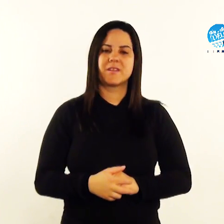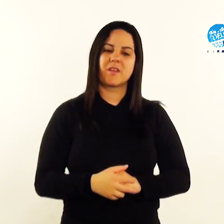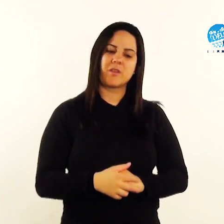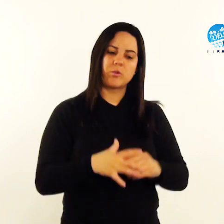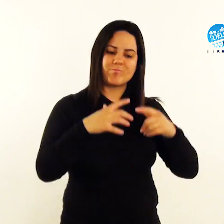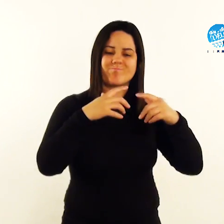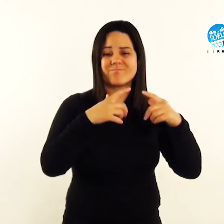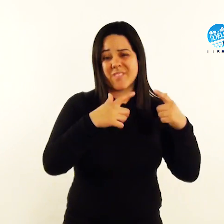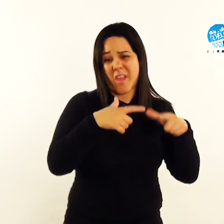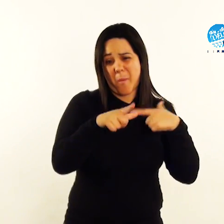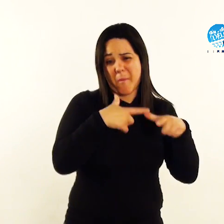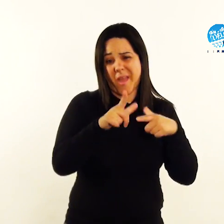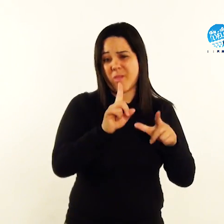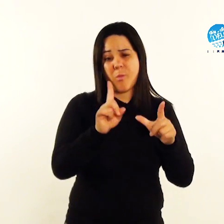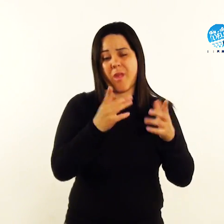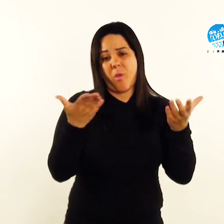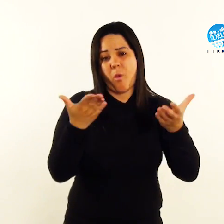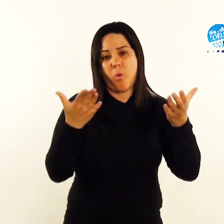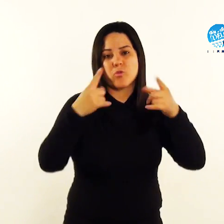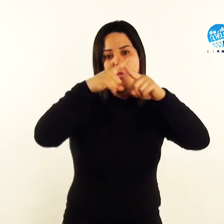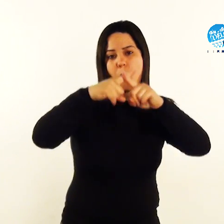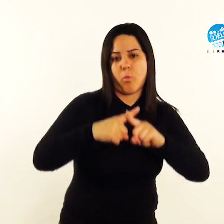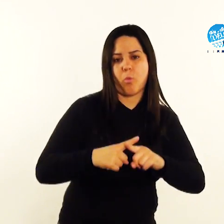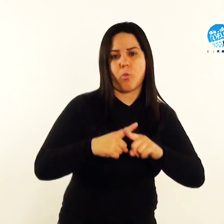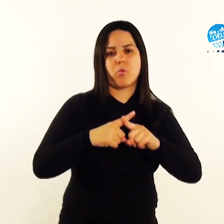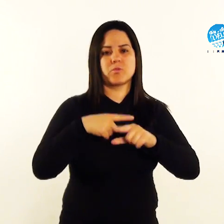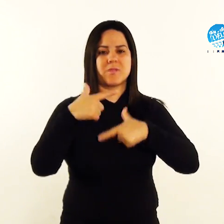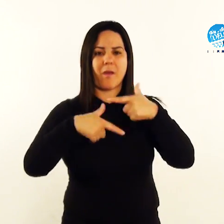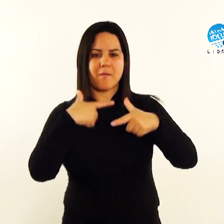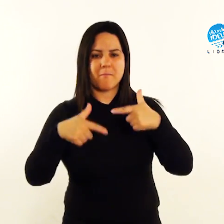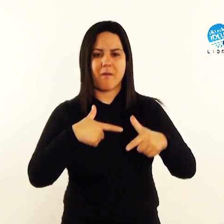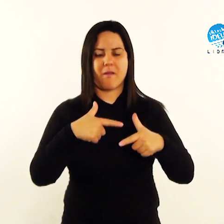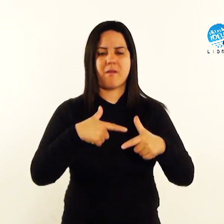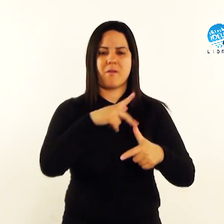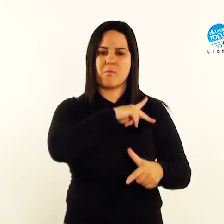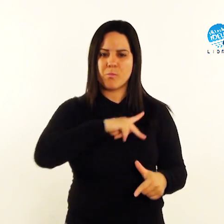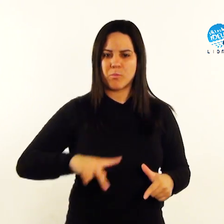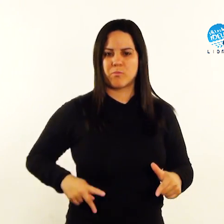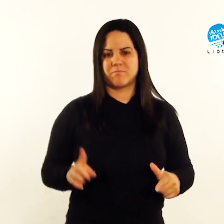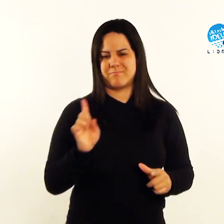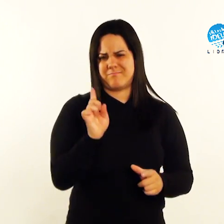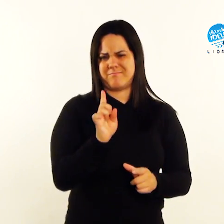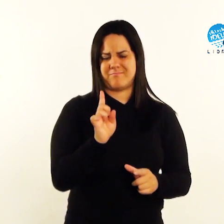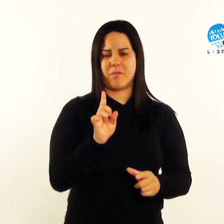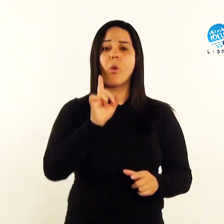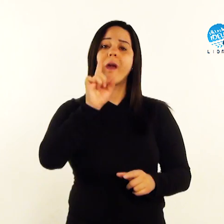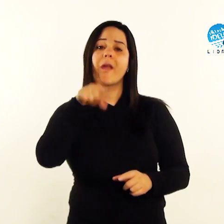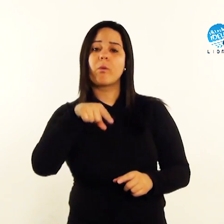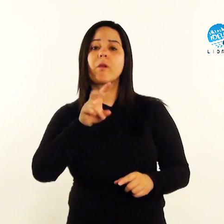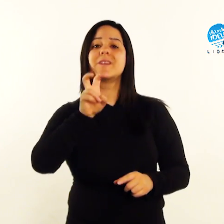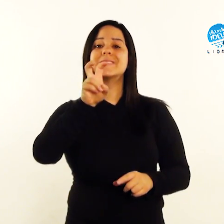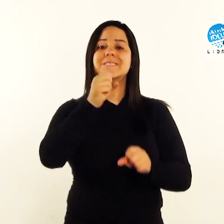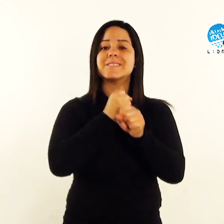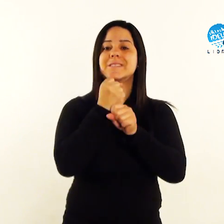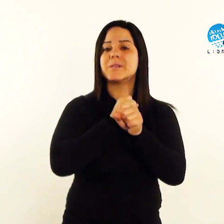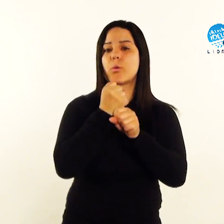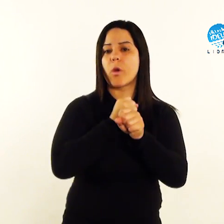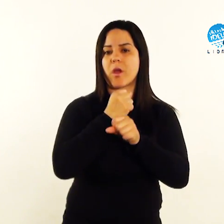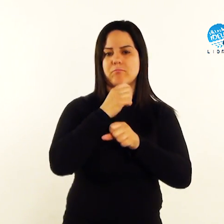um serviço público como a gente conhece. Funcionava assim: a cada 5 anos fazia-se um